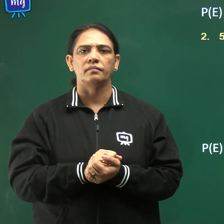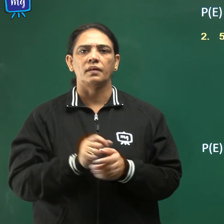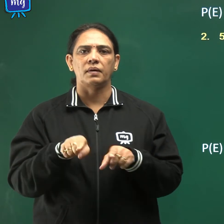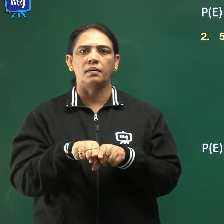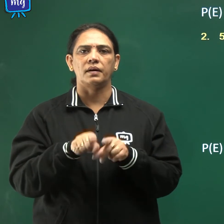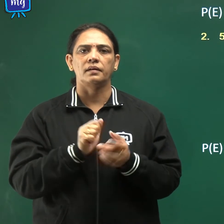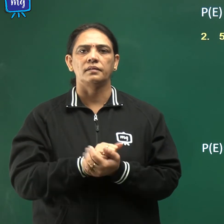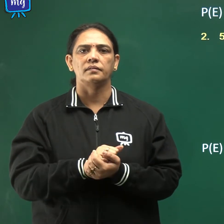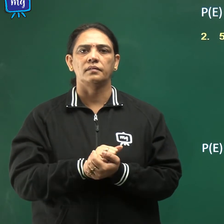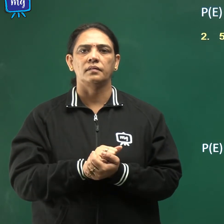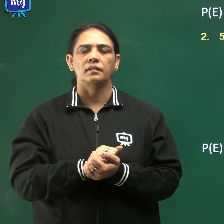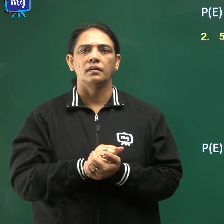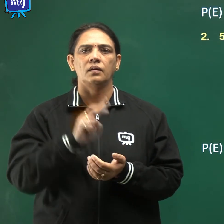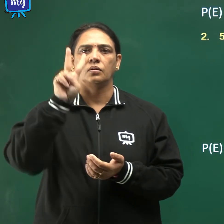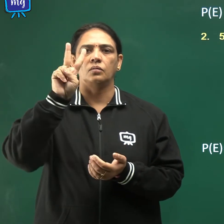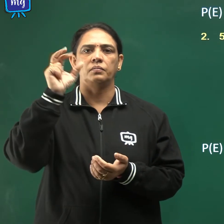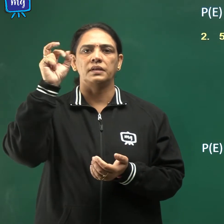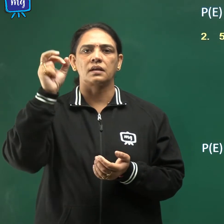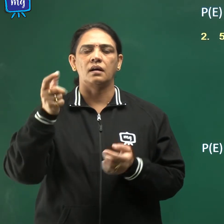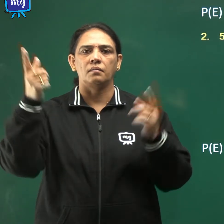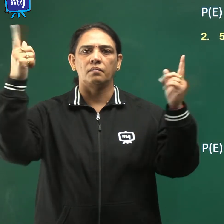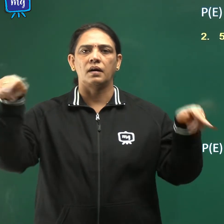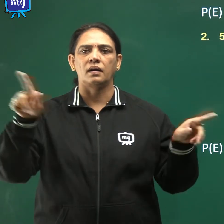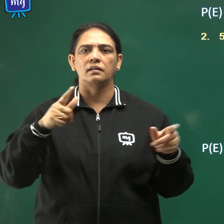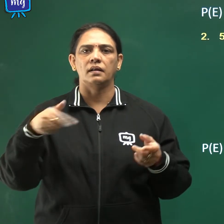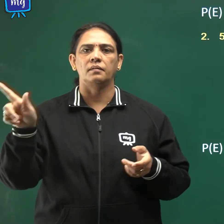के बराबर विश्वास देंगे